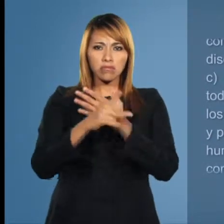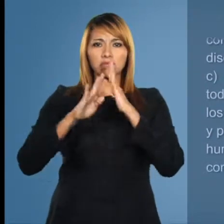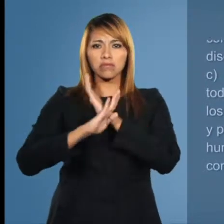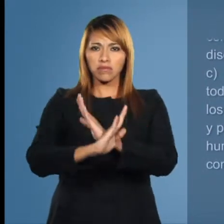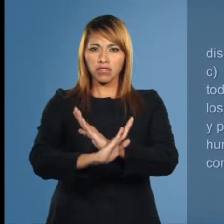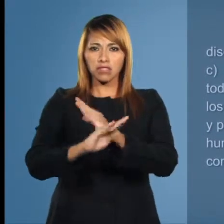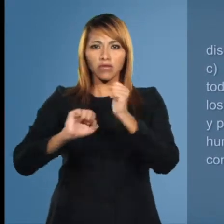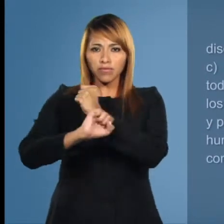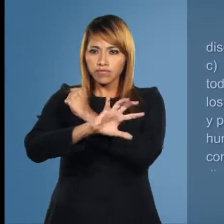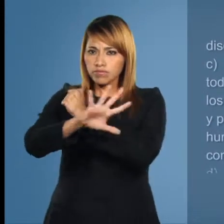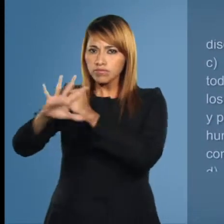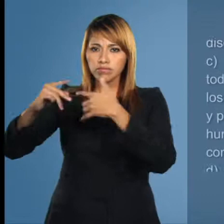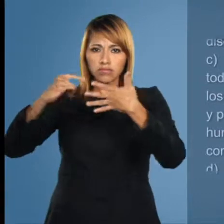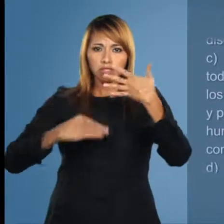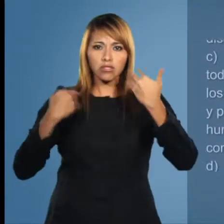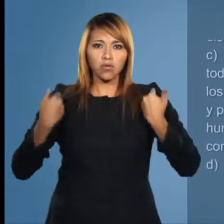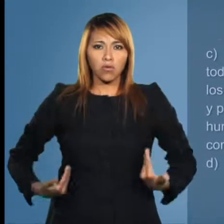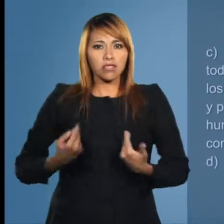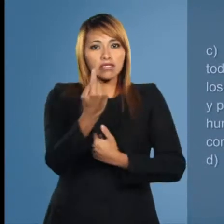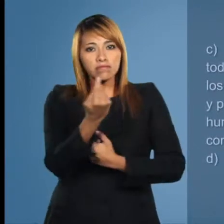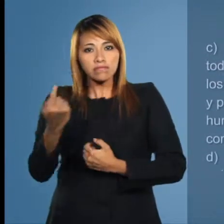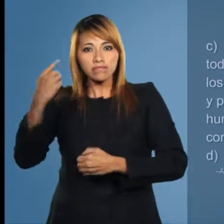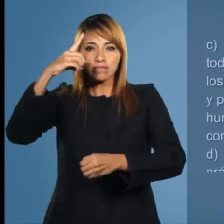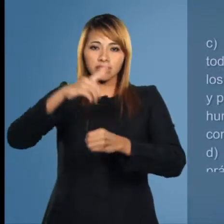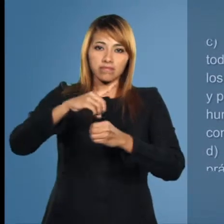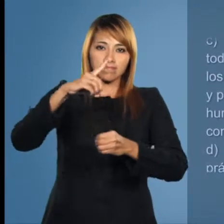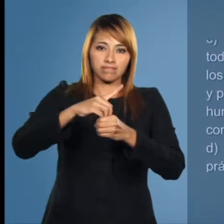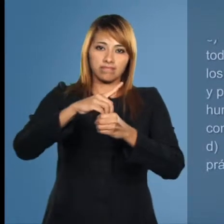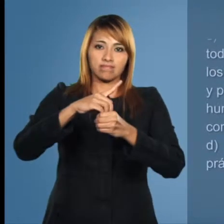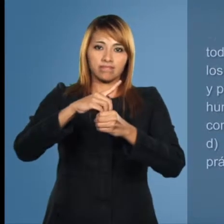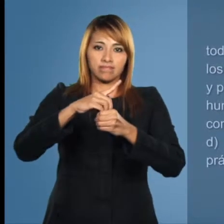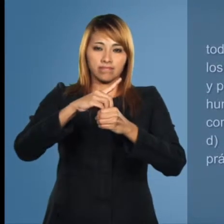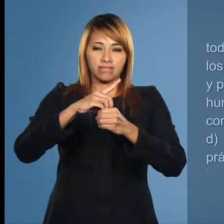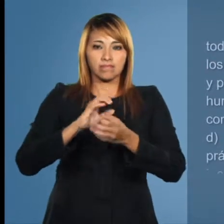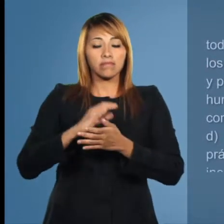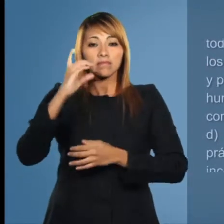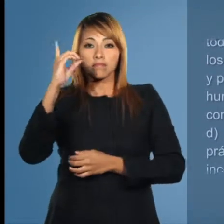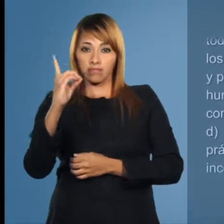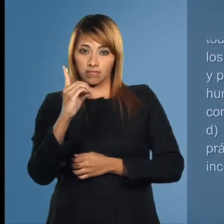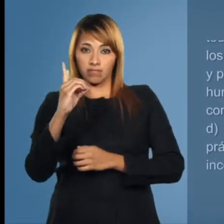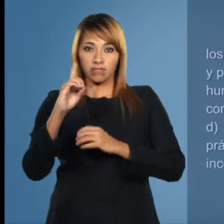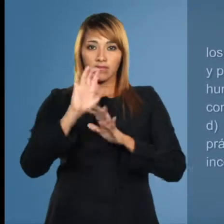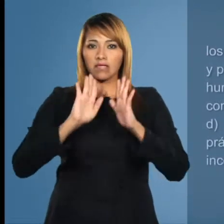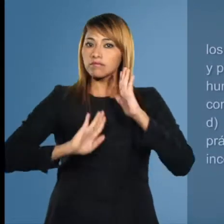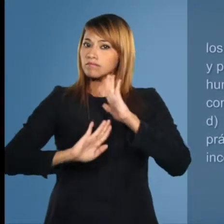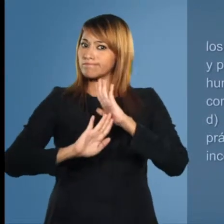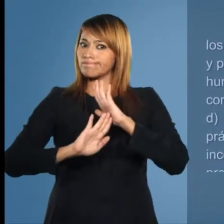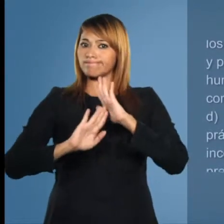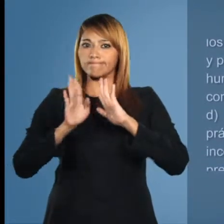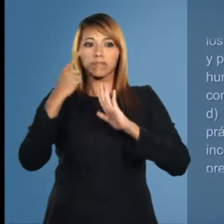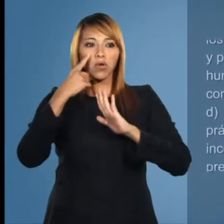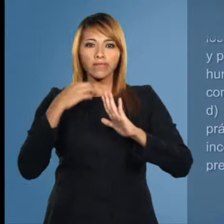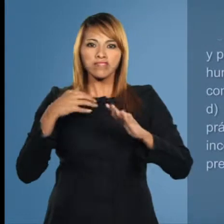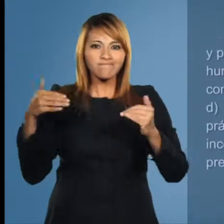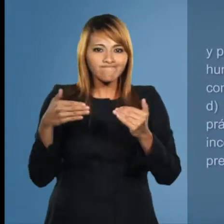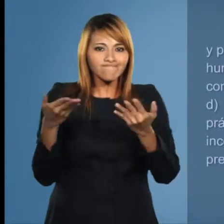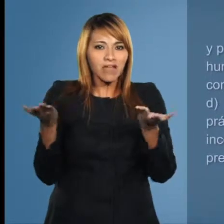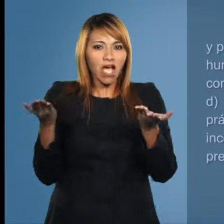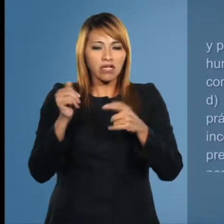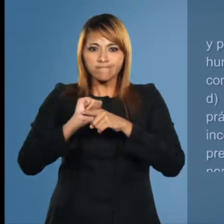y promoción de los derechos humanos de las personas con discapacidad. D. abstenerse de actos o prácticas que sean